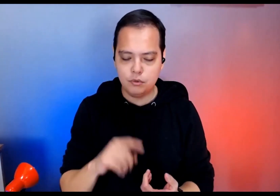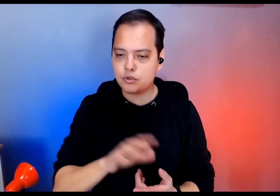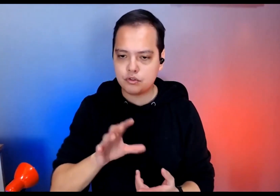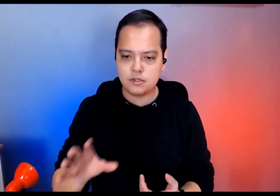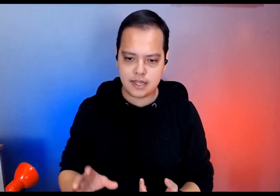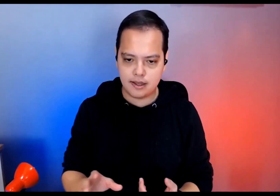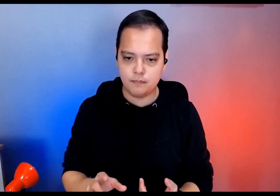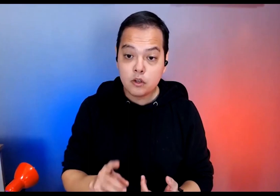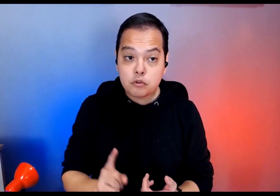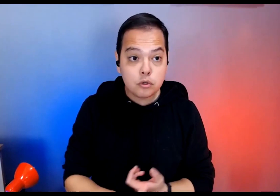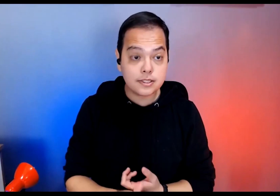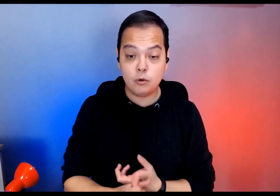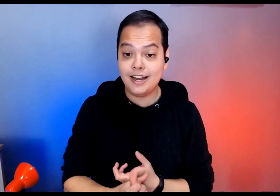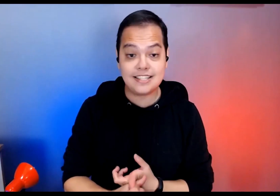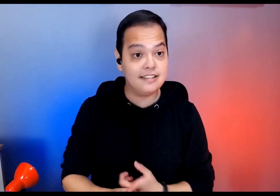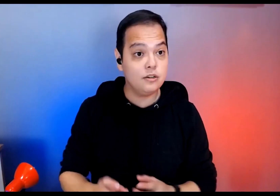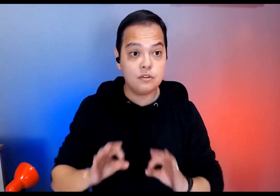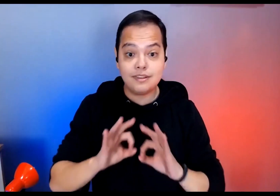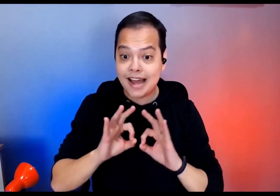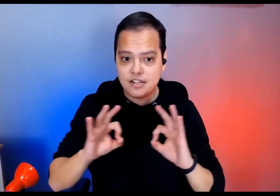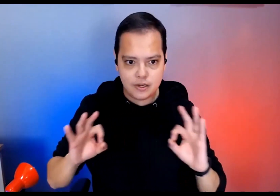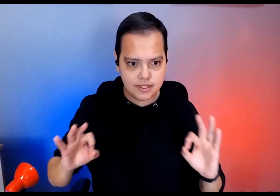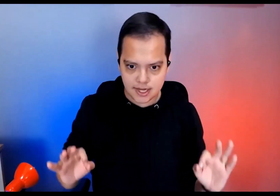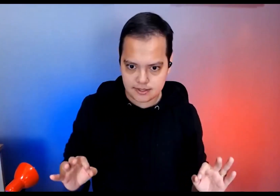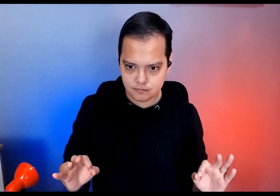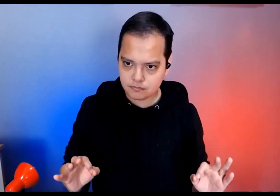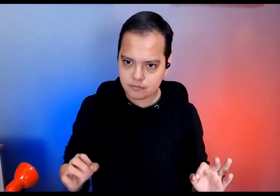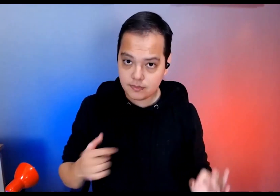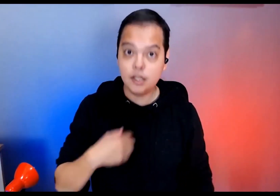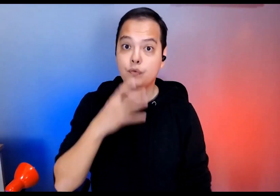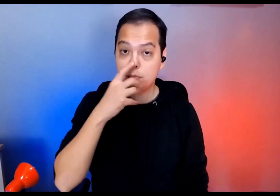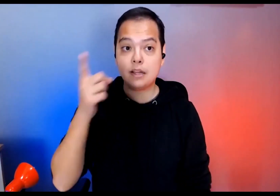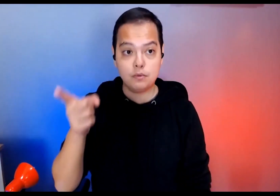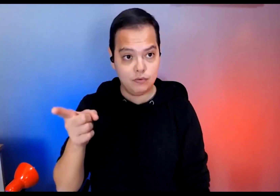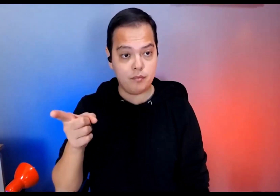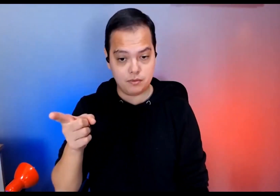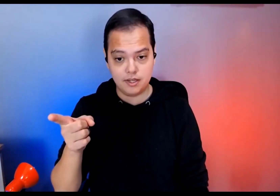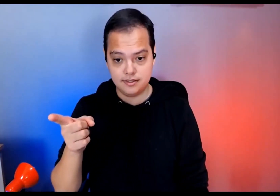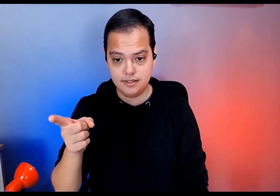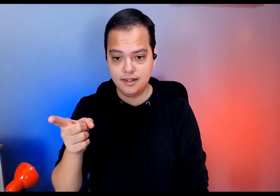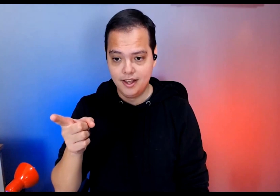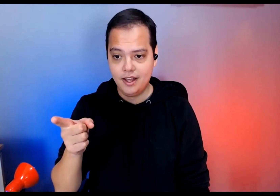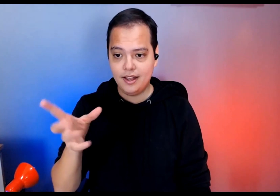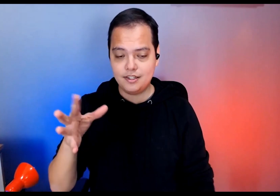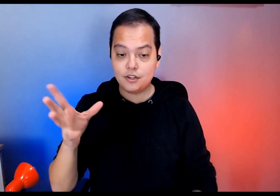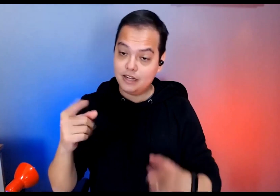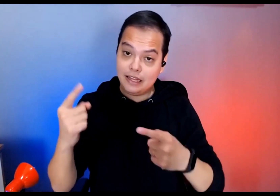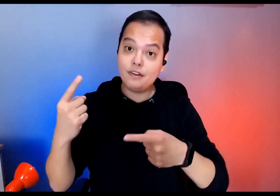no Instagram. Surdos que são oralizados e não usam nada de língua de sinais. E eu fico admirado com o desenvolvimento deles. Esses dias eu estava até vendo uma